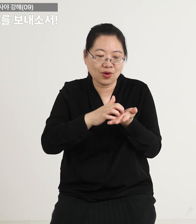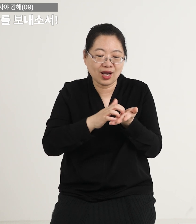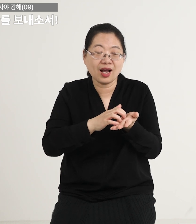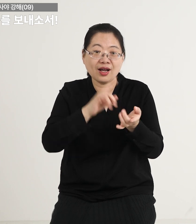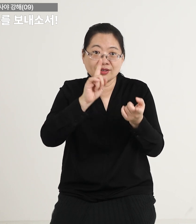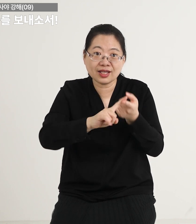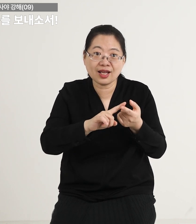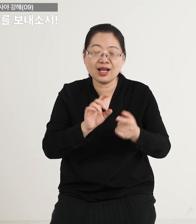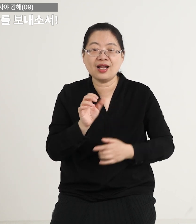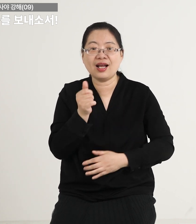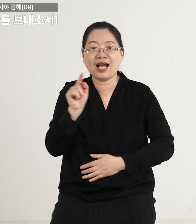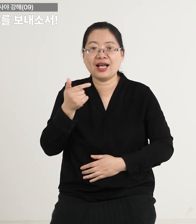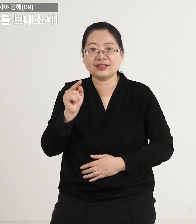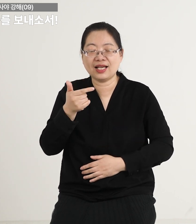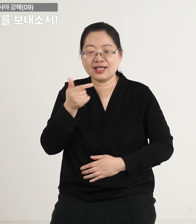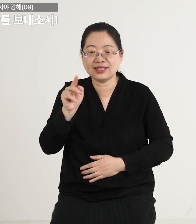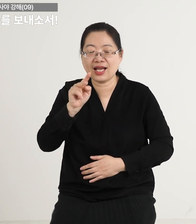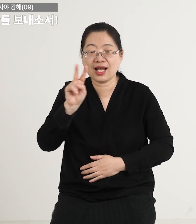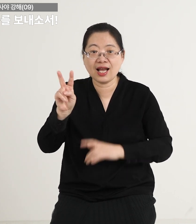지휘관 하나냐의